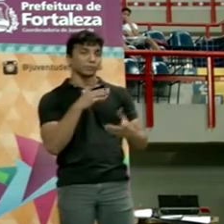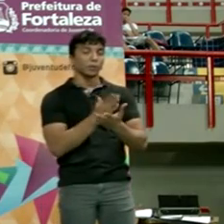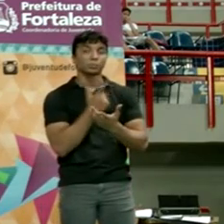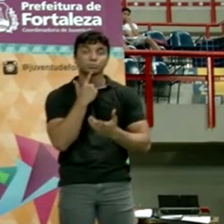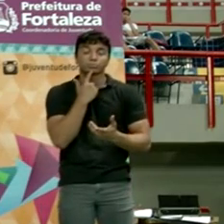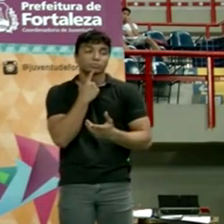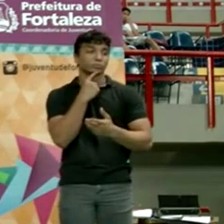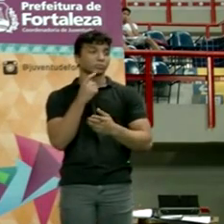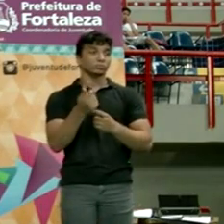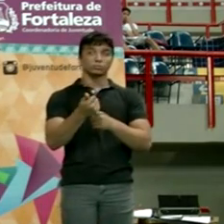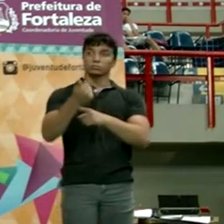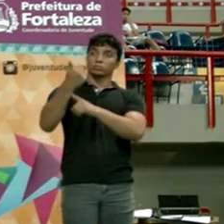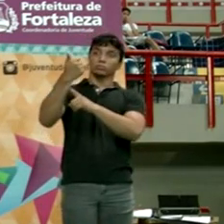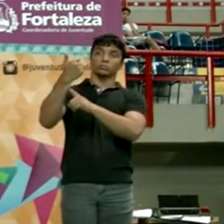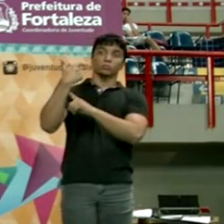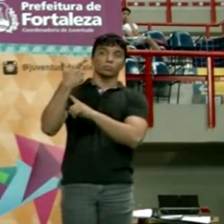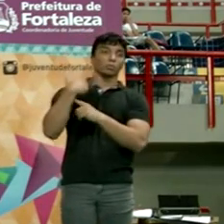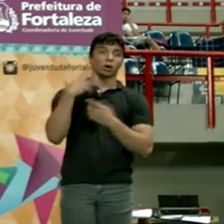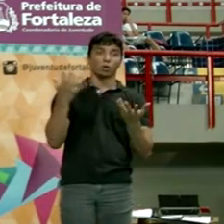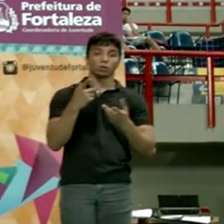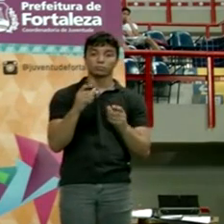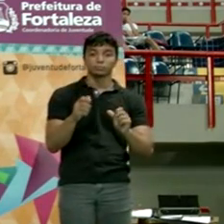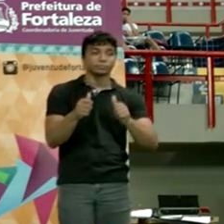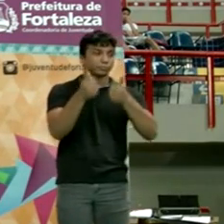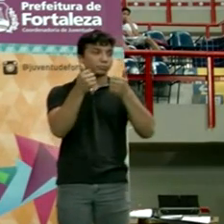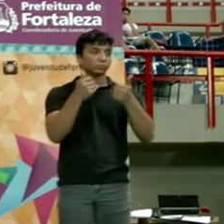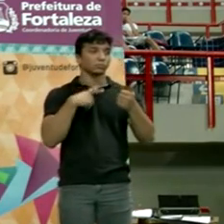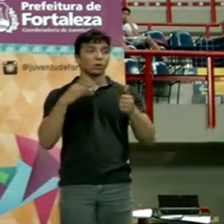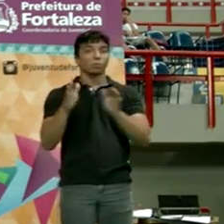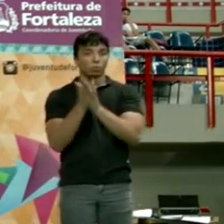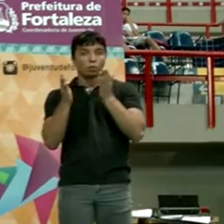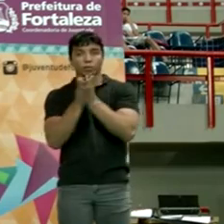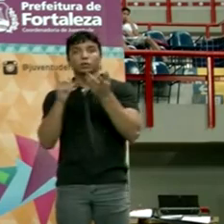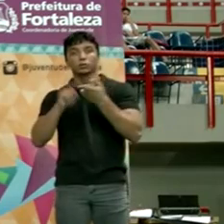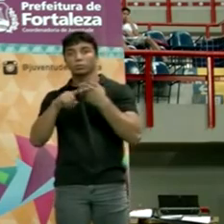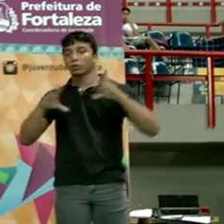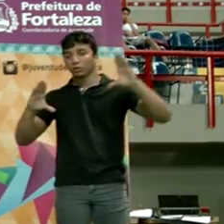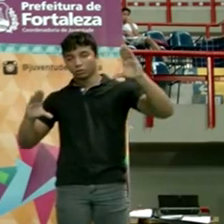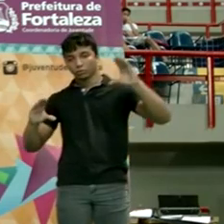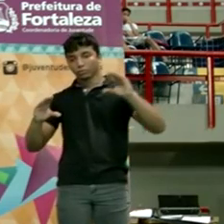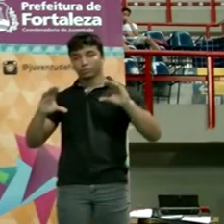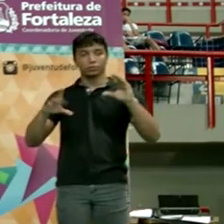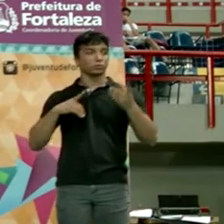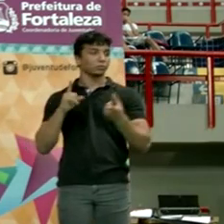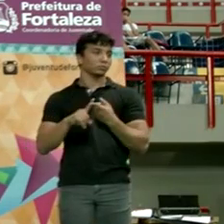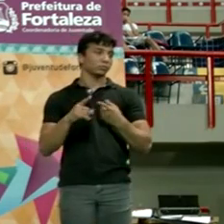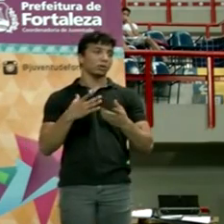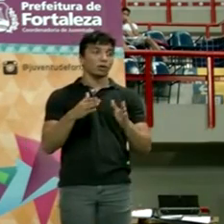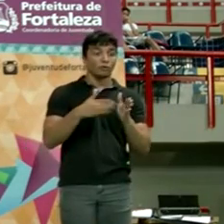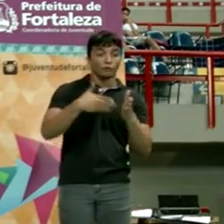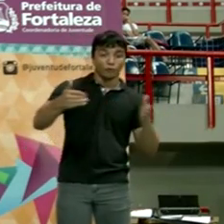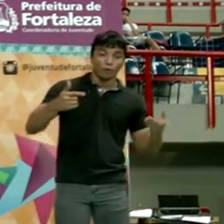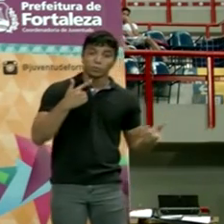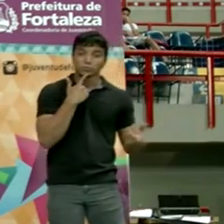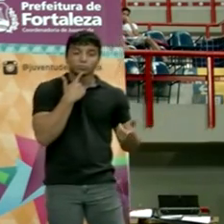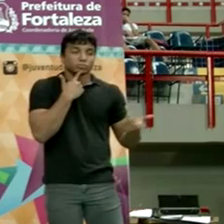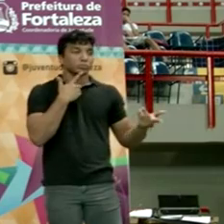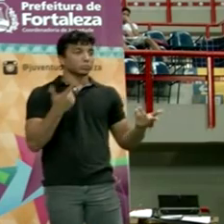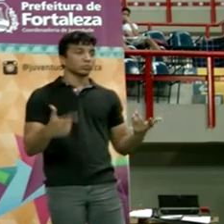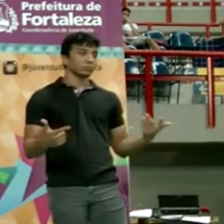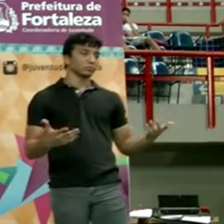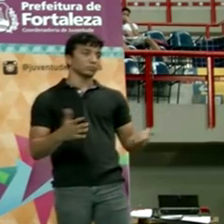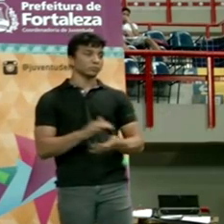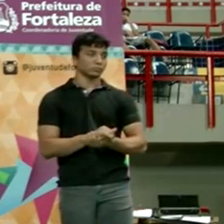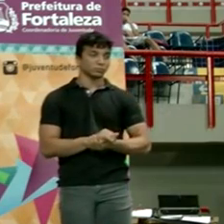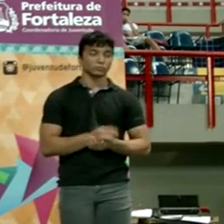mas é pequena. Caiu muita miséria e diminuiu muito a pobreza. E a fome no Brasil, quase não há mais fome. Então a